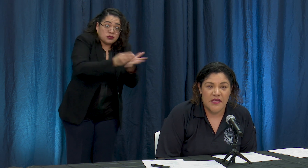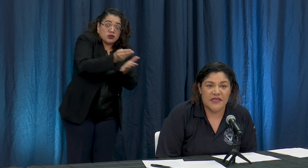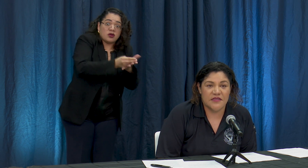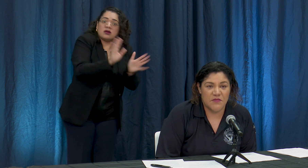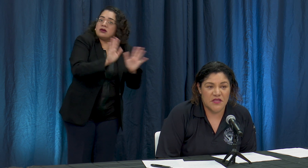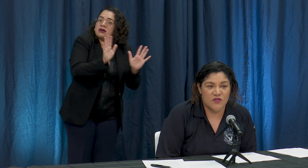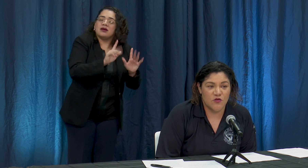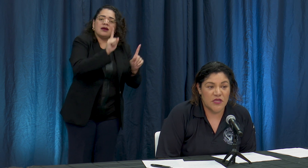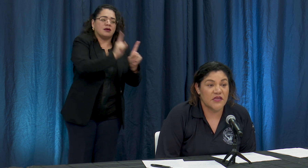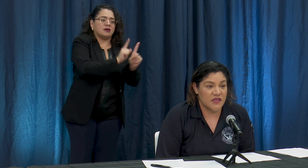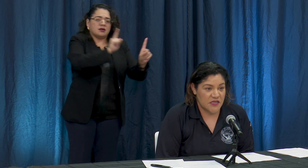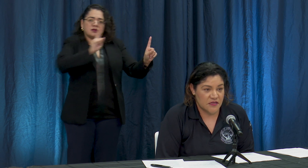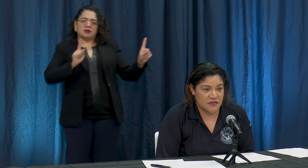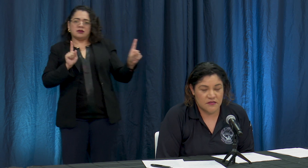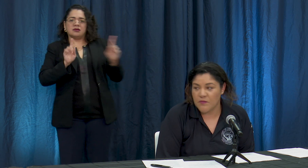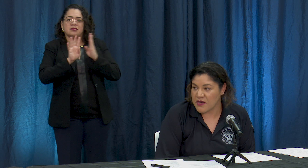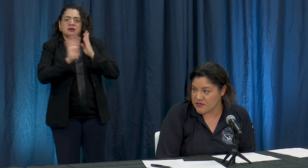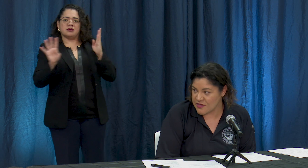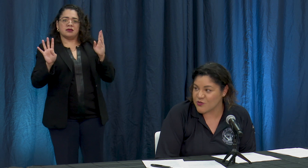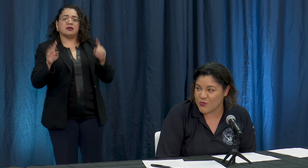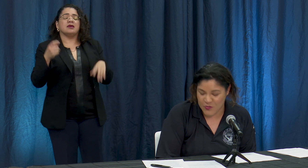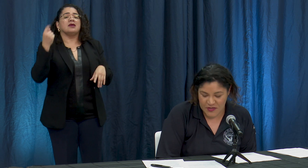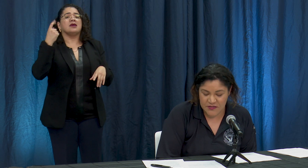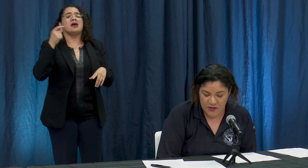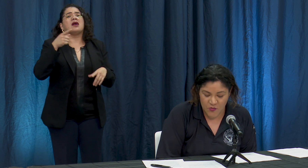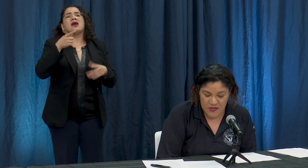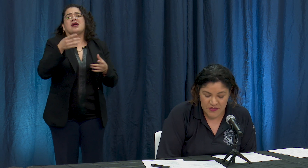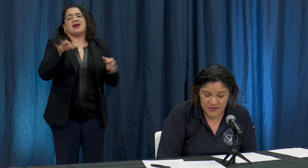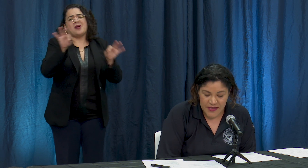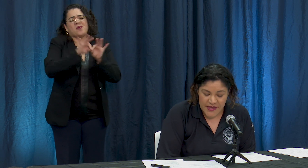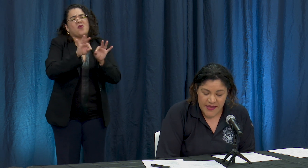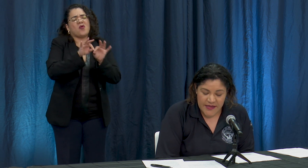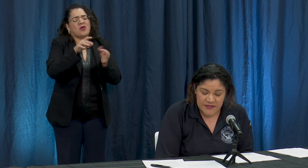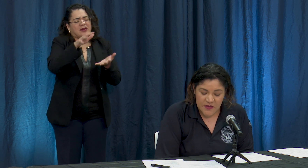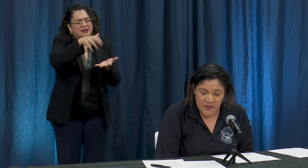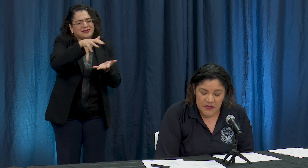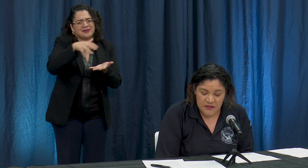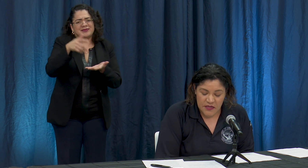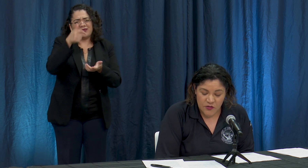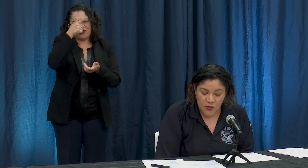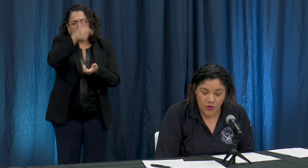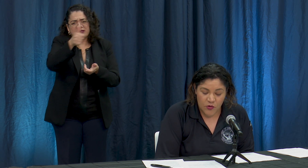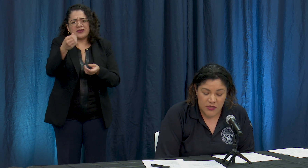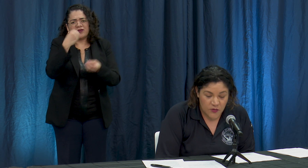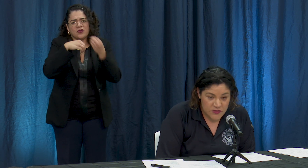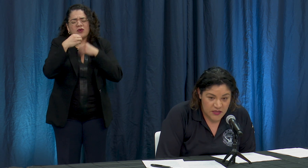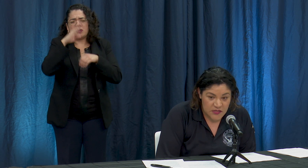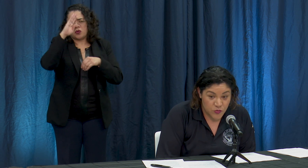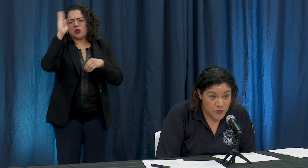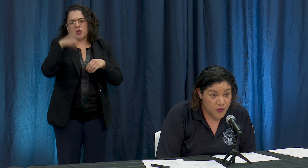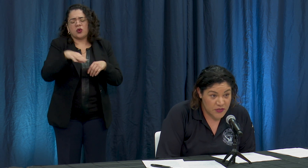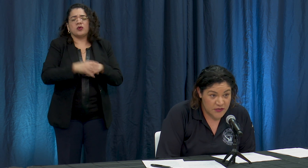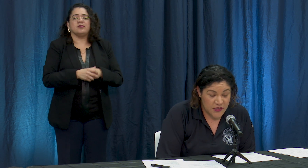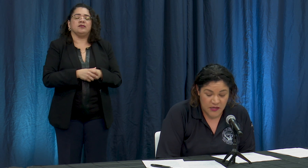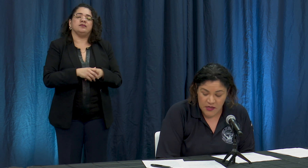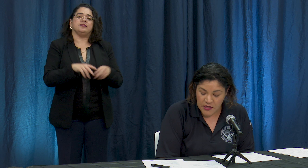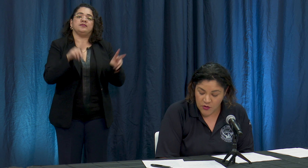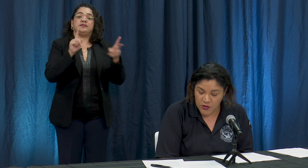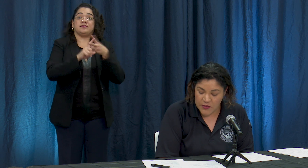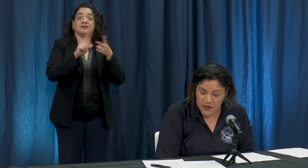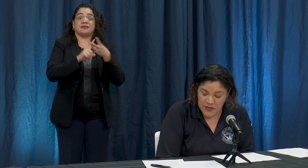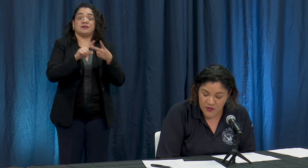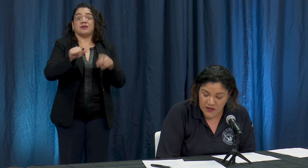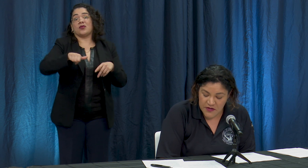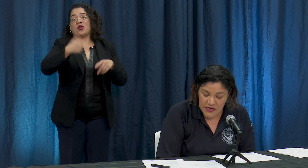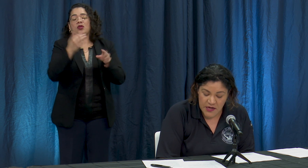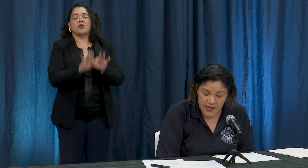comida, están vendiendo ingredientes para hacer sus propias comidas. Mientras tanto, otra cosa que es muy importante, que